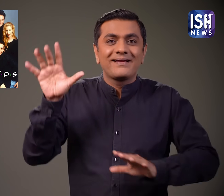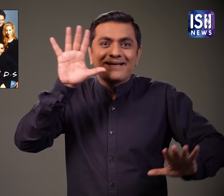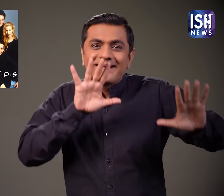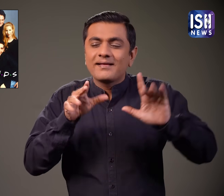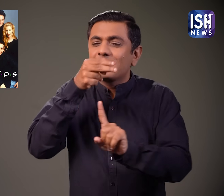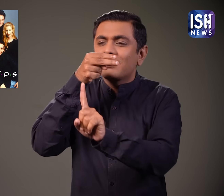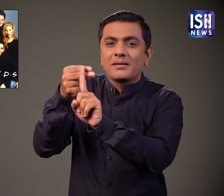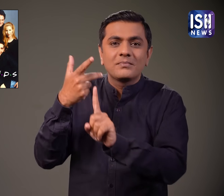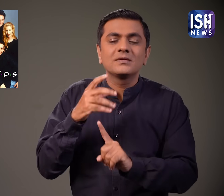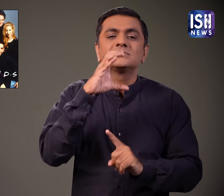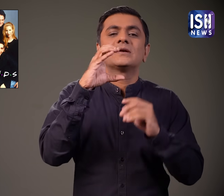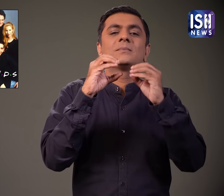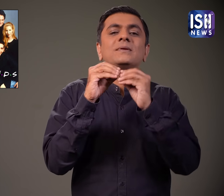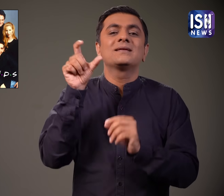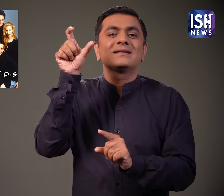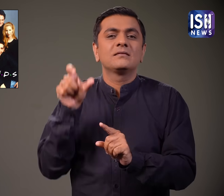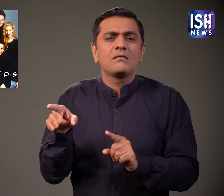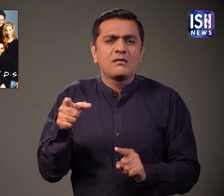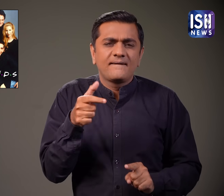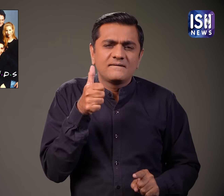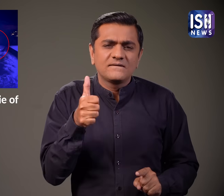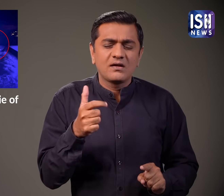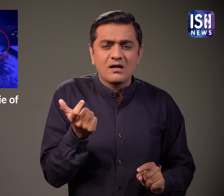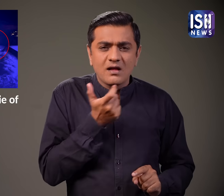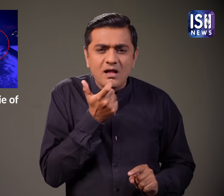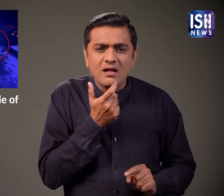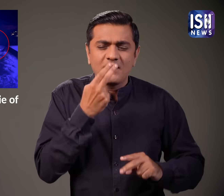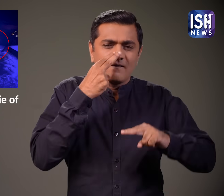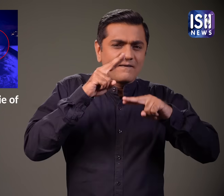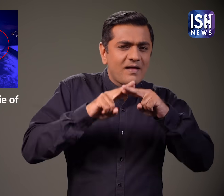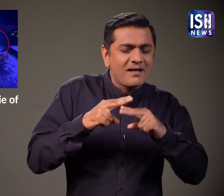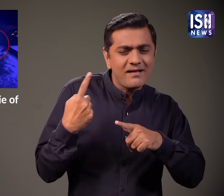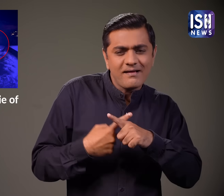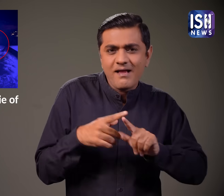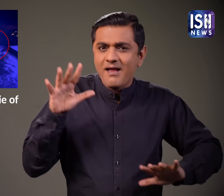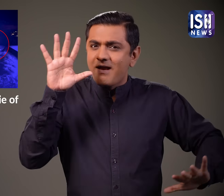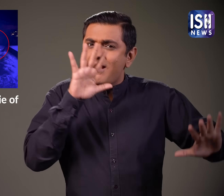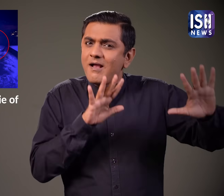में चैनलर बिंग की भूमिकाओं के लिए पहचान और प्यार मिला